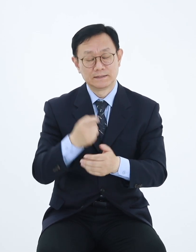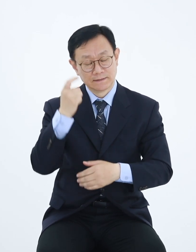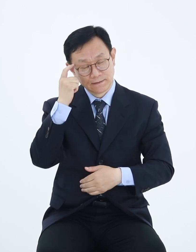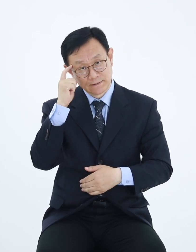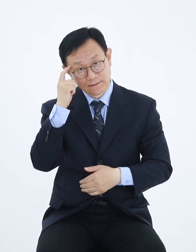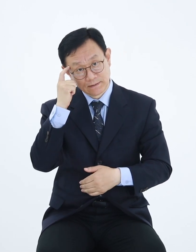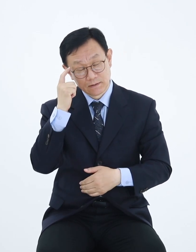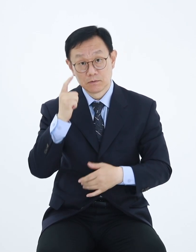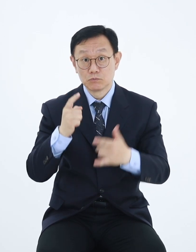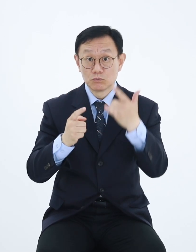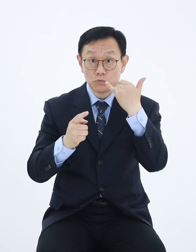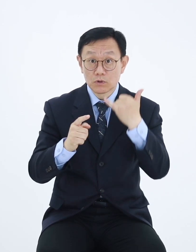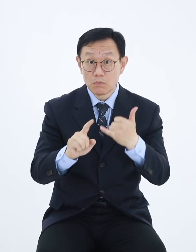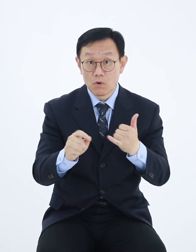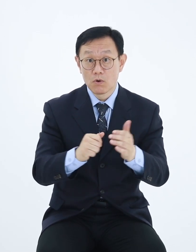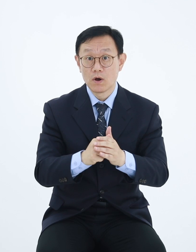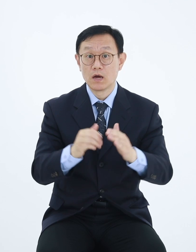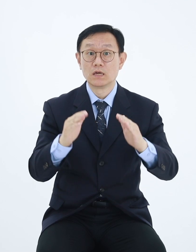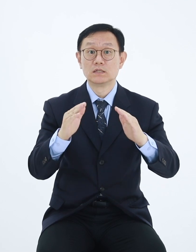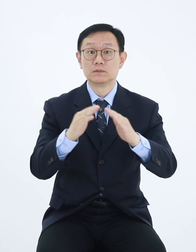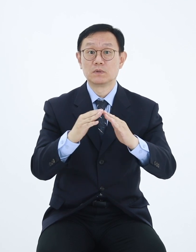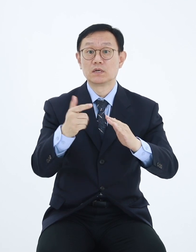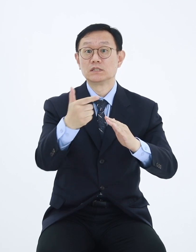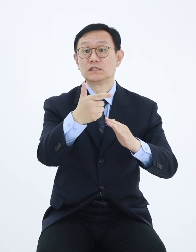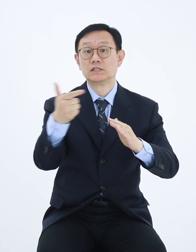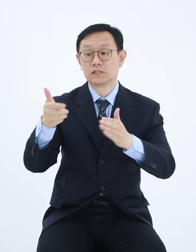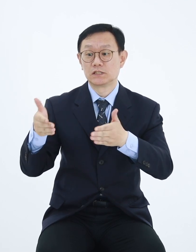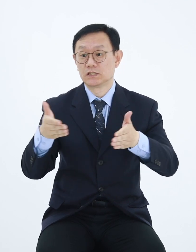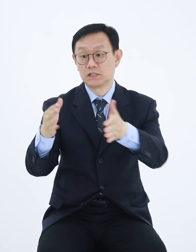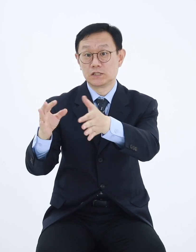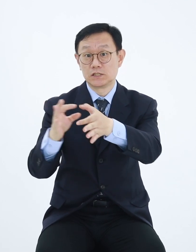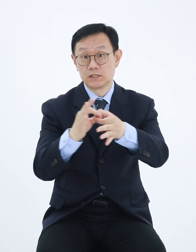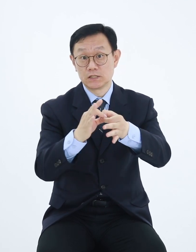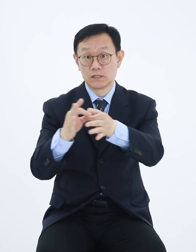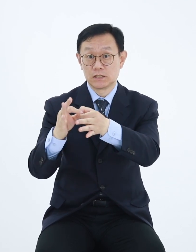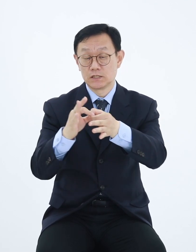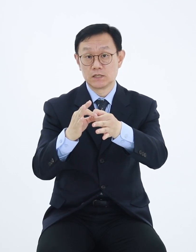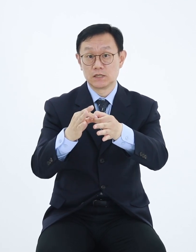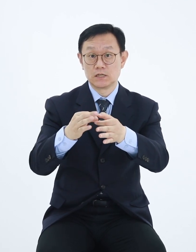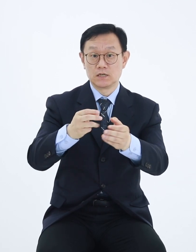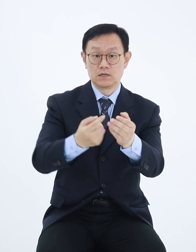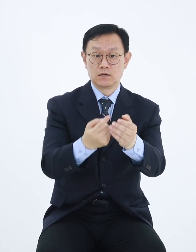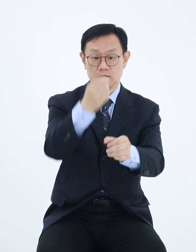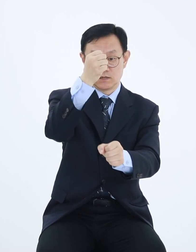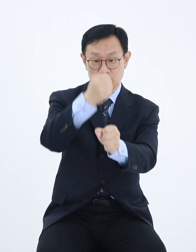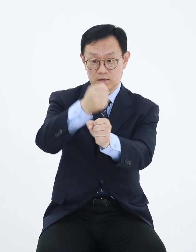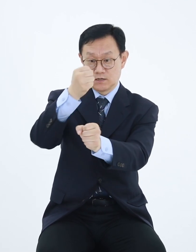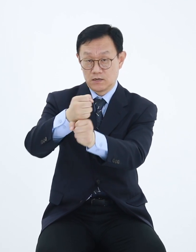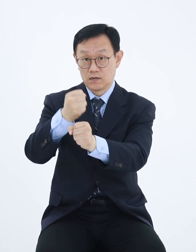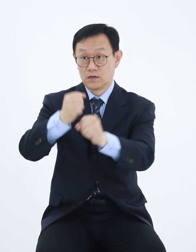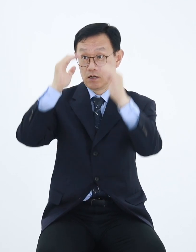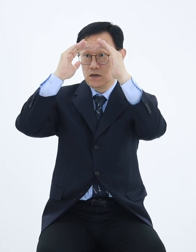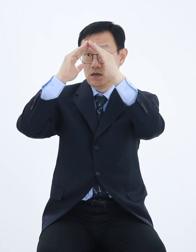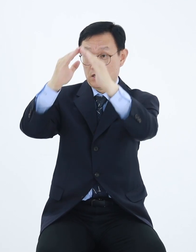b씨의 부모님은 집과 큰 길을 이어주는이 작은 길에 기둥을 세우고 지붕을 덮기로 했습니다